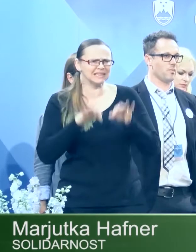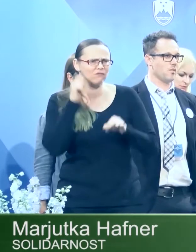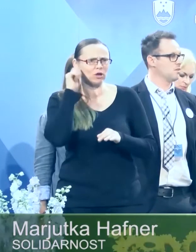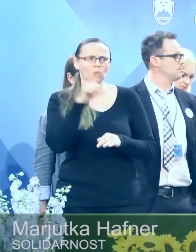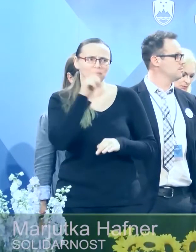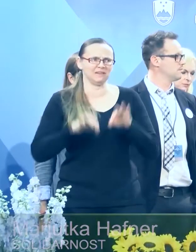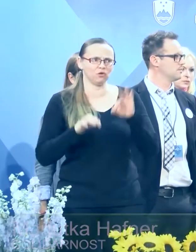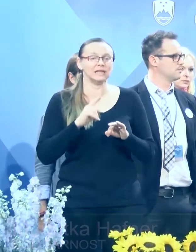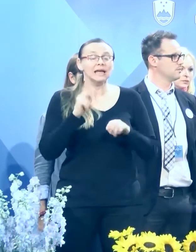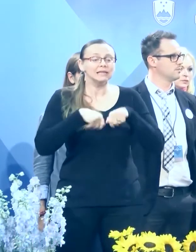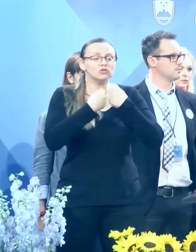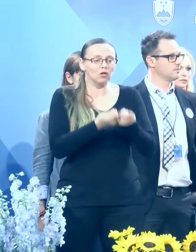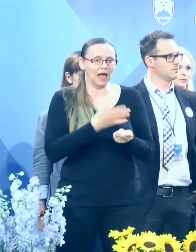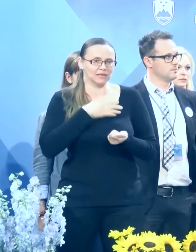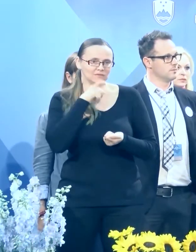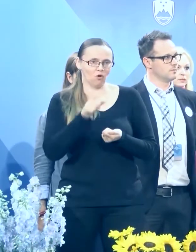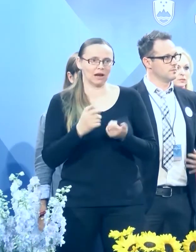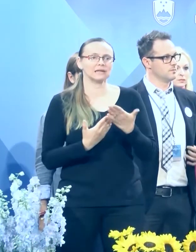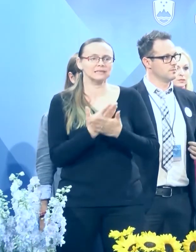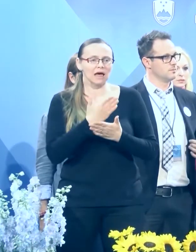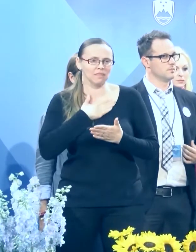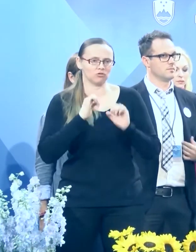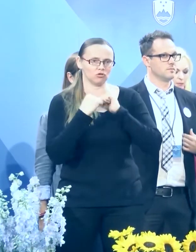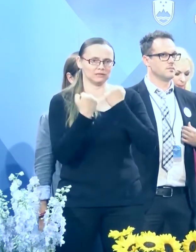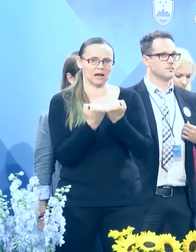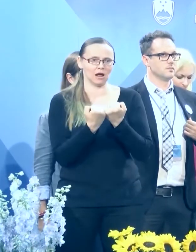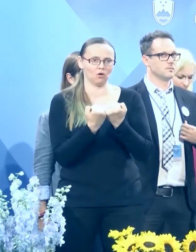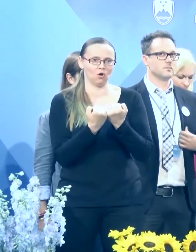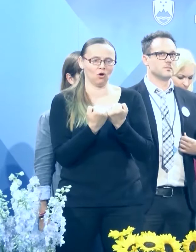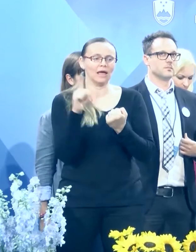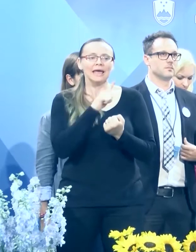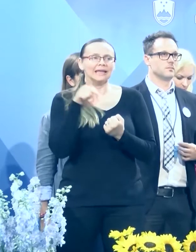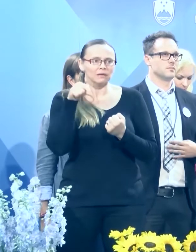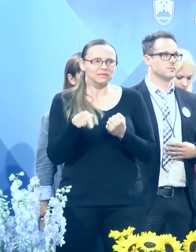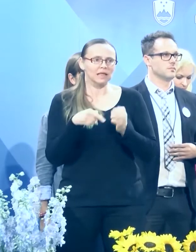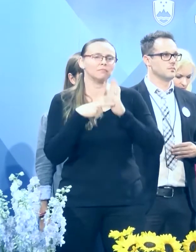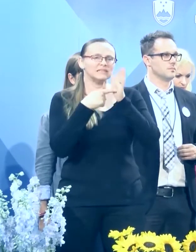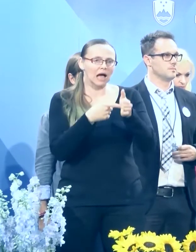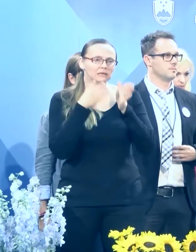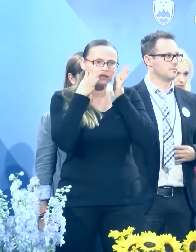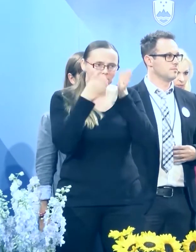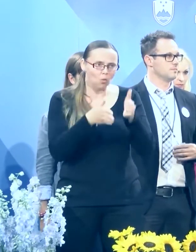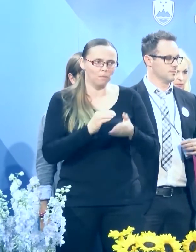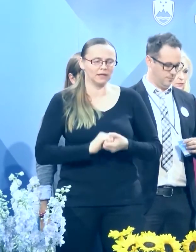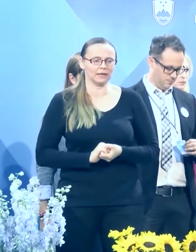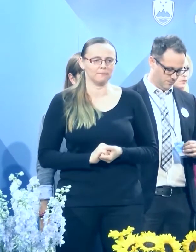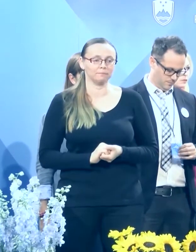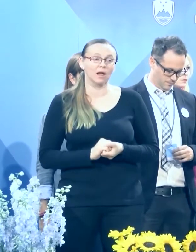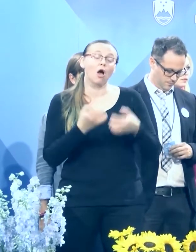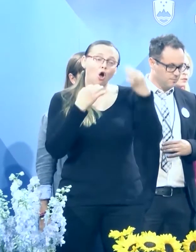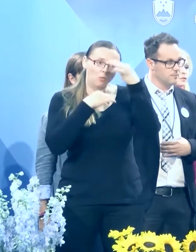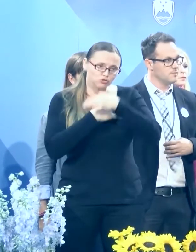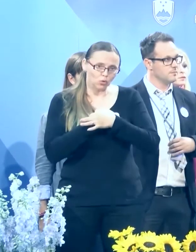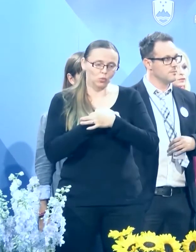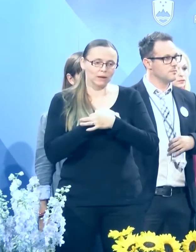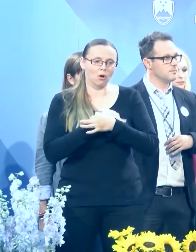so oddali svoj glas za našo stranko in nam s tem izkazali zaupanje. Obžalujemo,